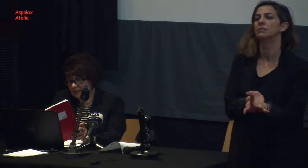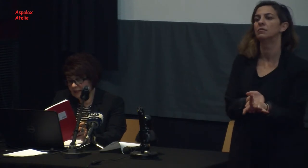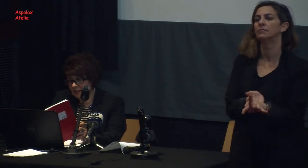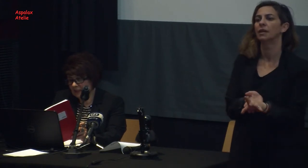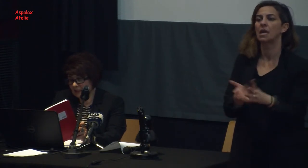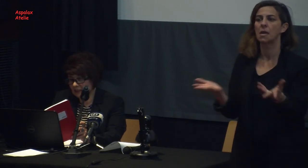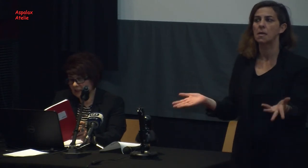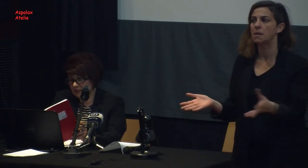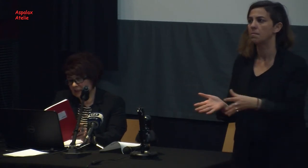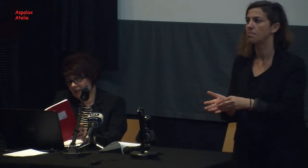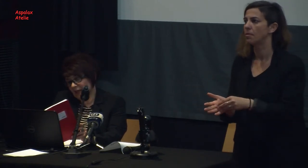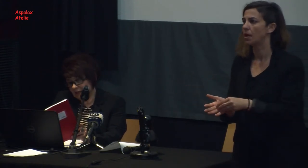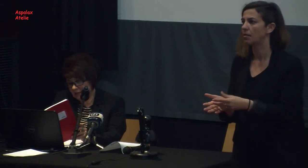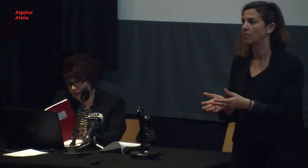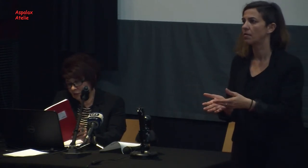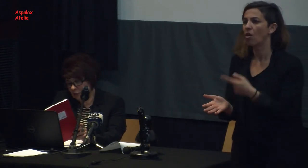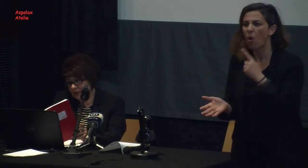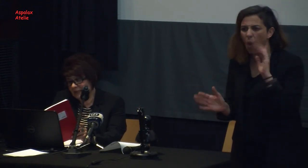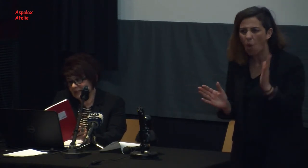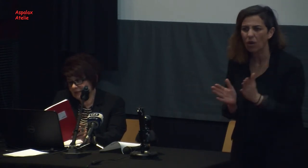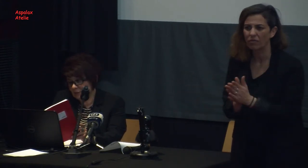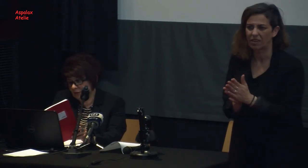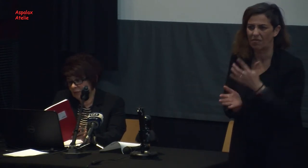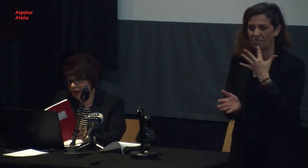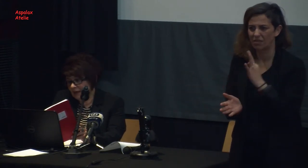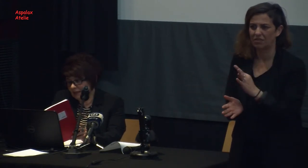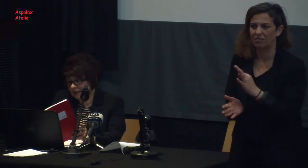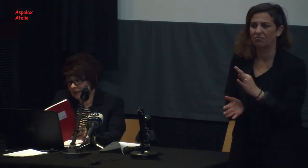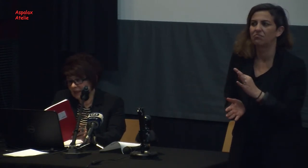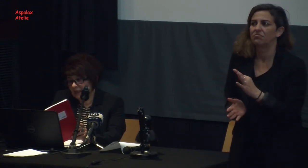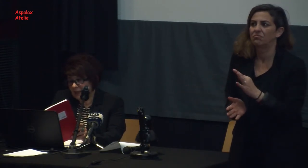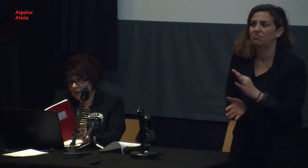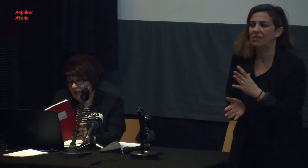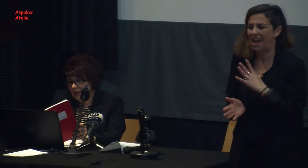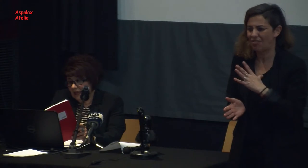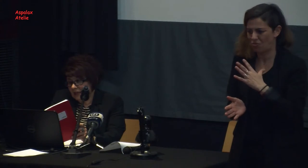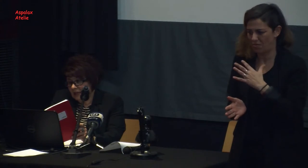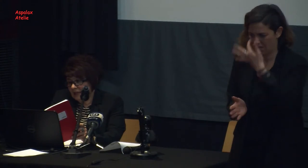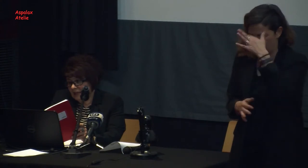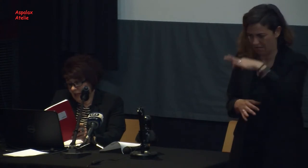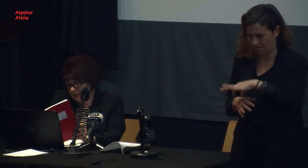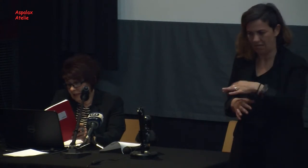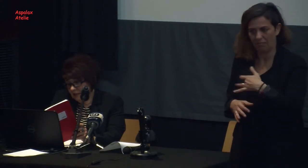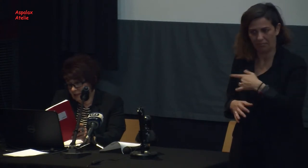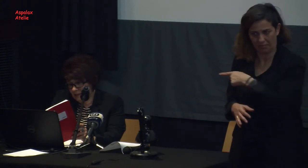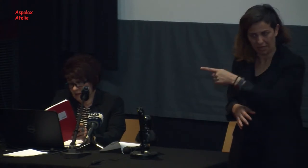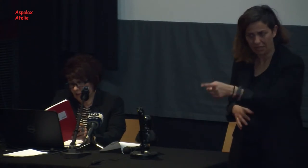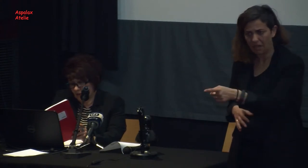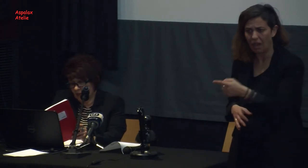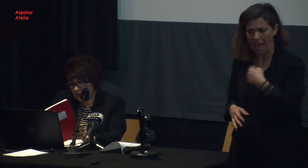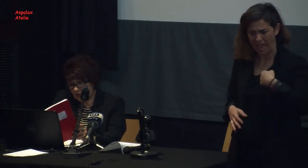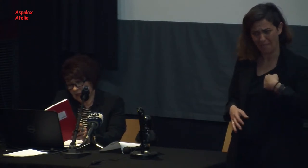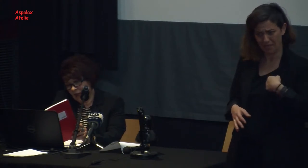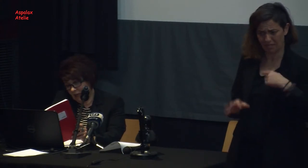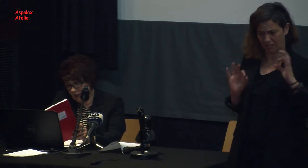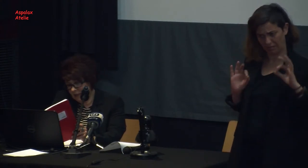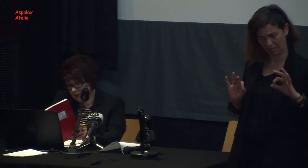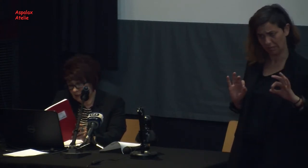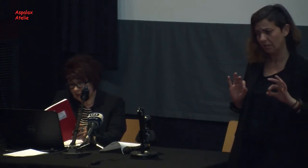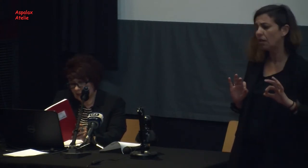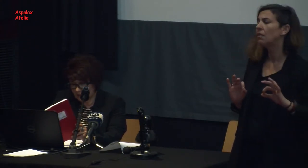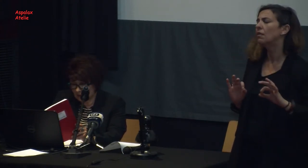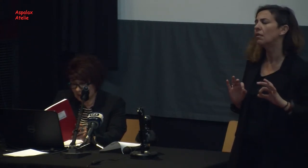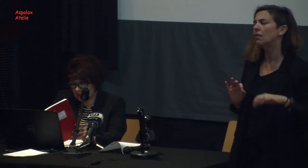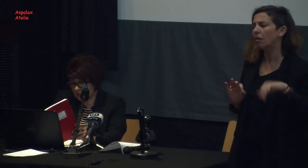όλη αυτή η ετικετοποίηση που υπάρχει ιδιαίτερα στη σχιζοφρένεια αλλά